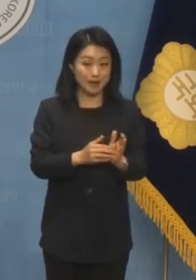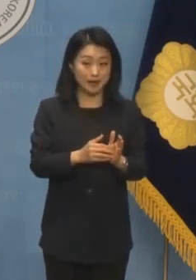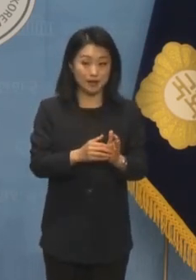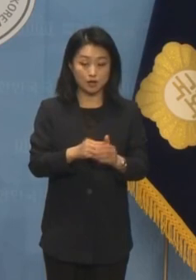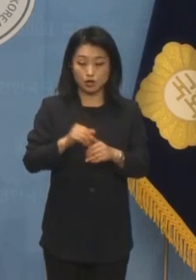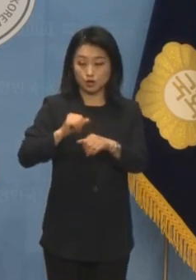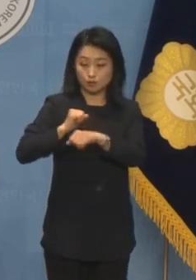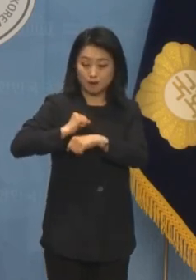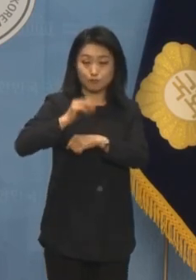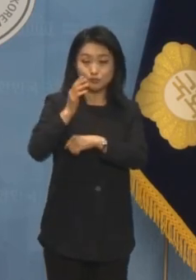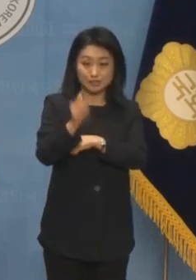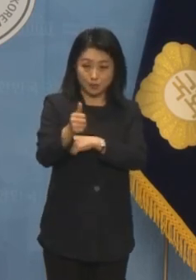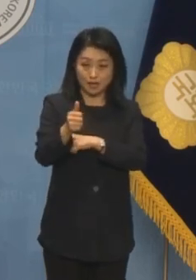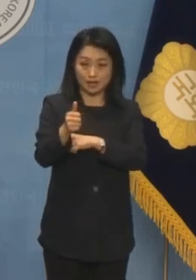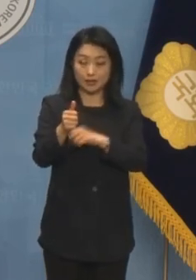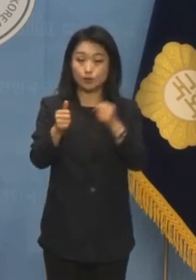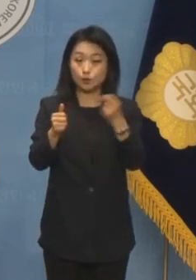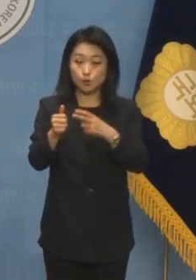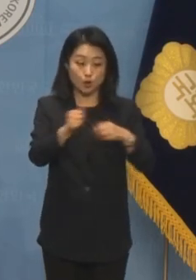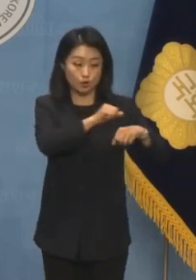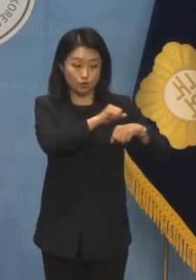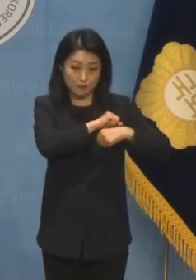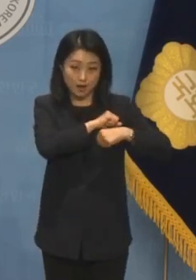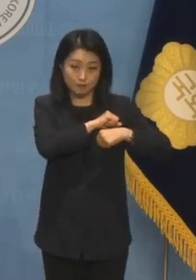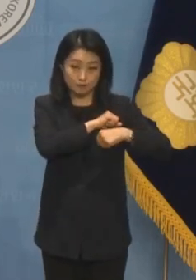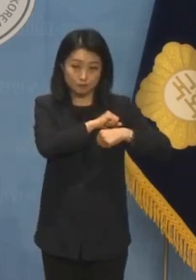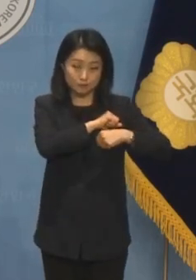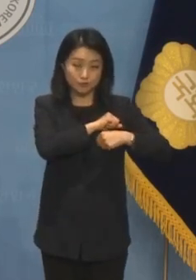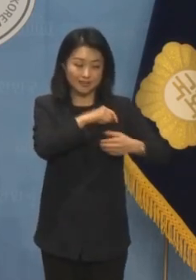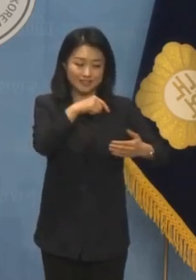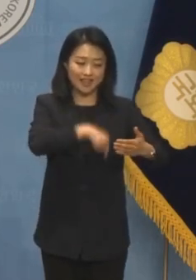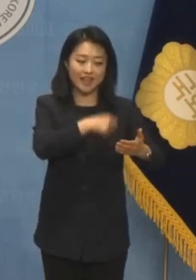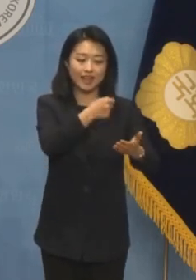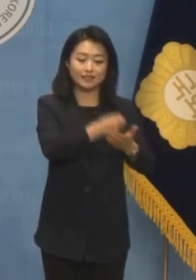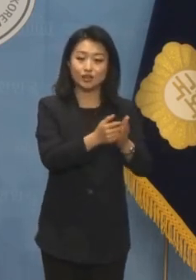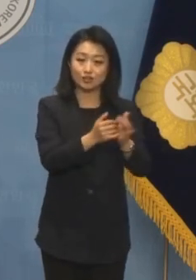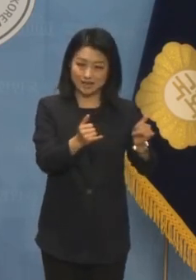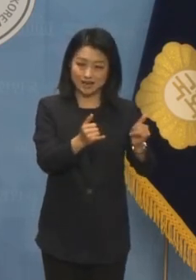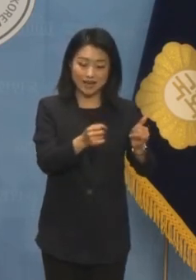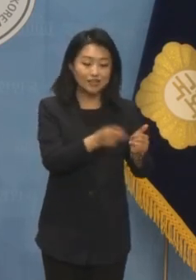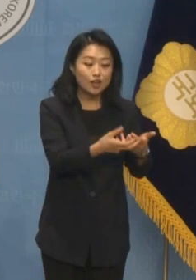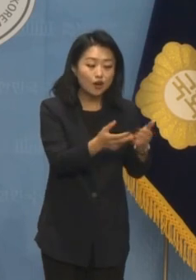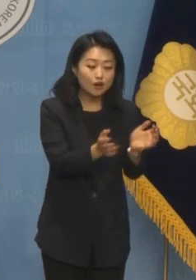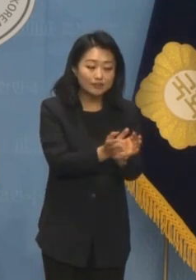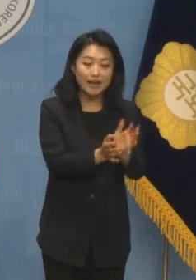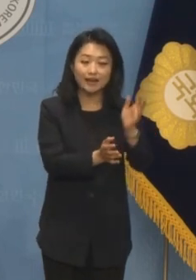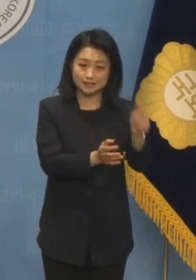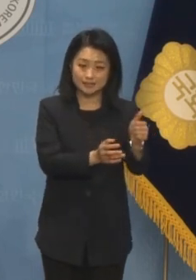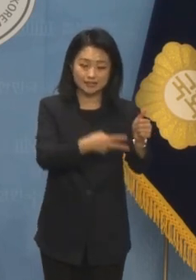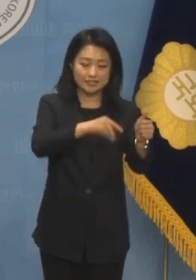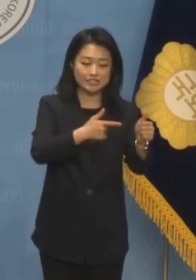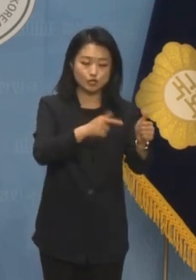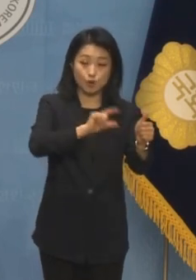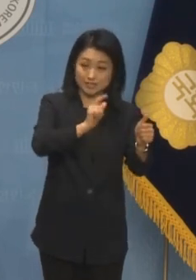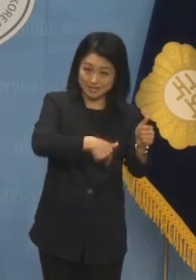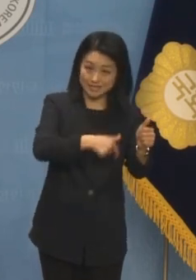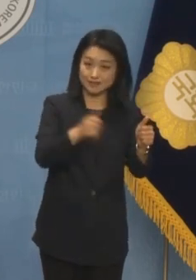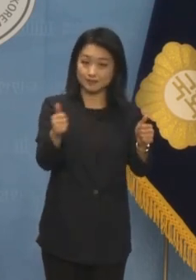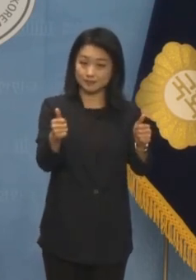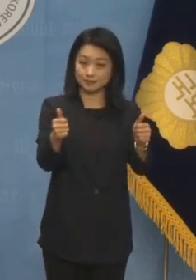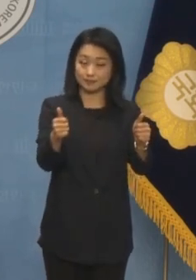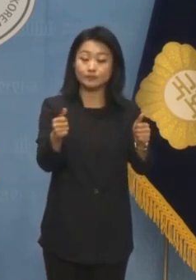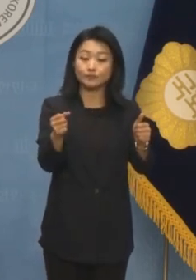국방부 장관 이종섭과 국방부 장관 예정자이자 국방위 여당 간사 신원식 의원, 국방위